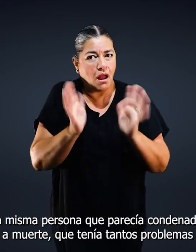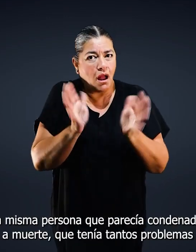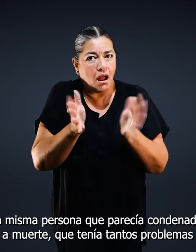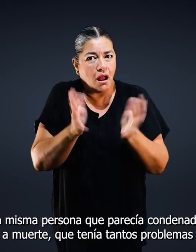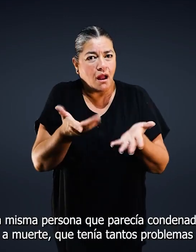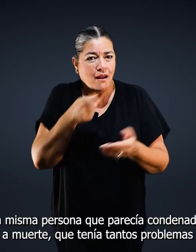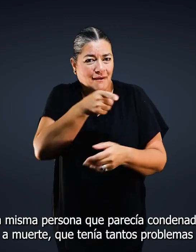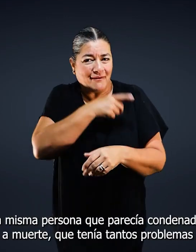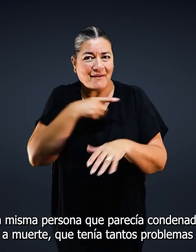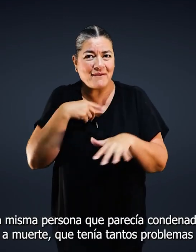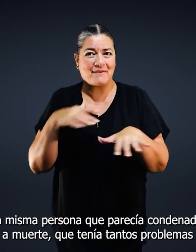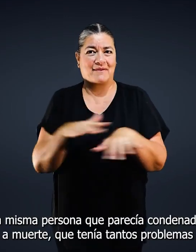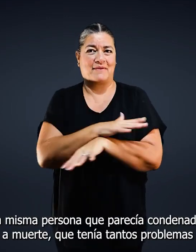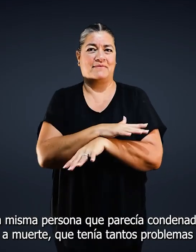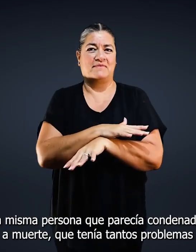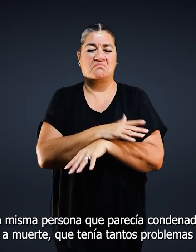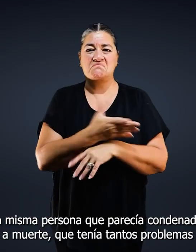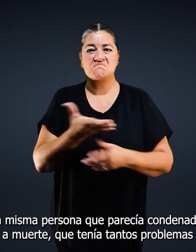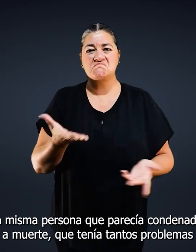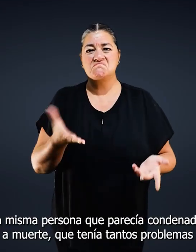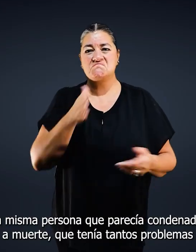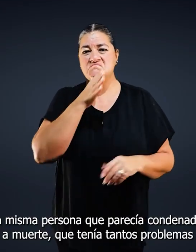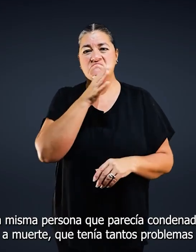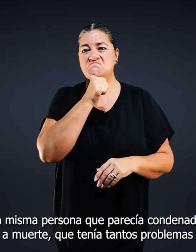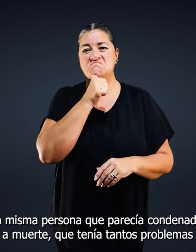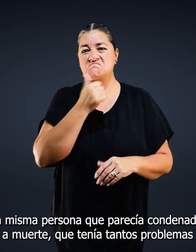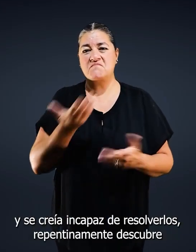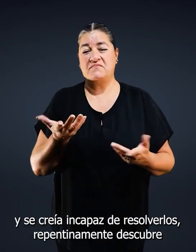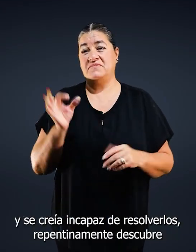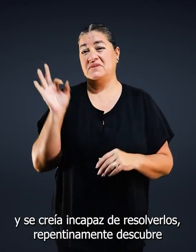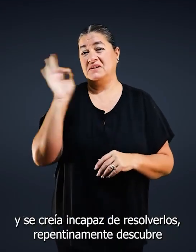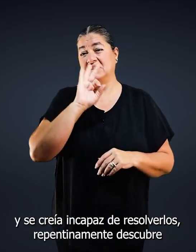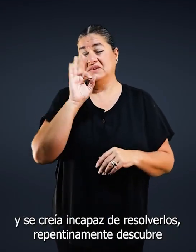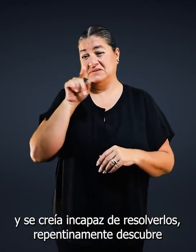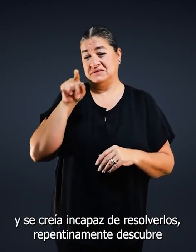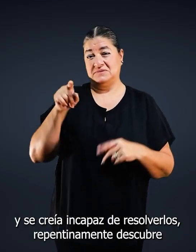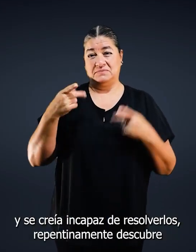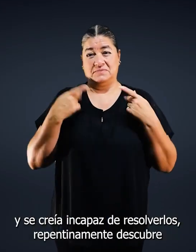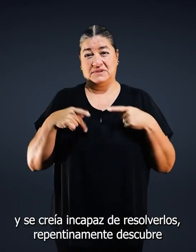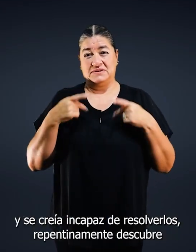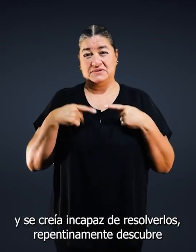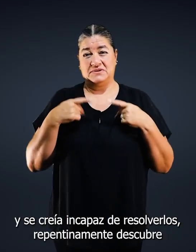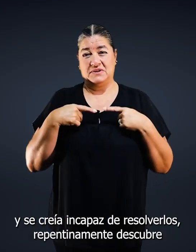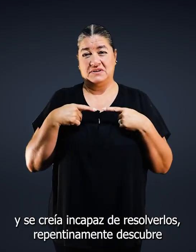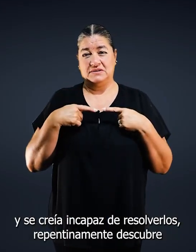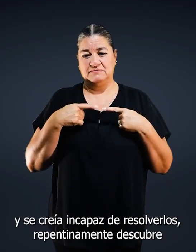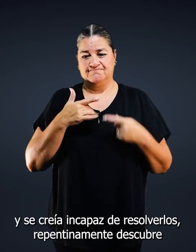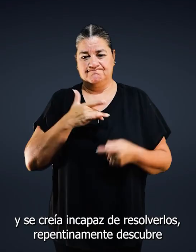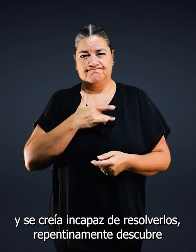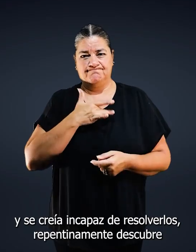misma persona que parecía condenada a muerte, que tenía tantos problemas y se creía incapaz de resolverlos, repentinamente descubre